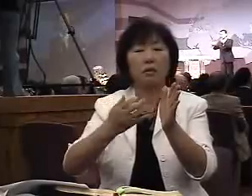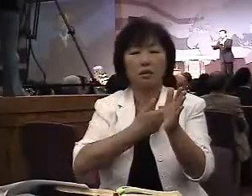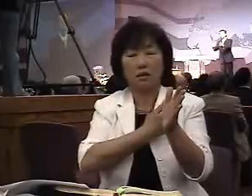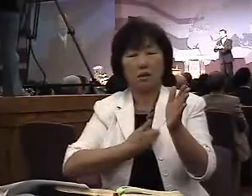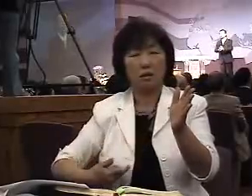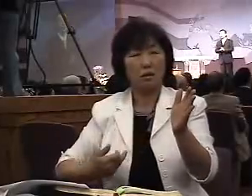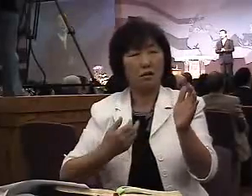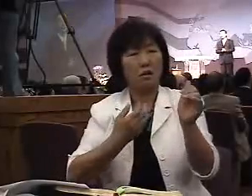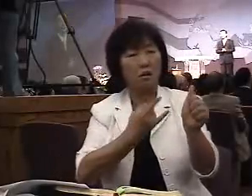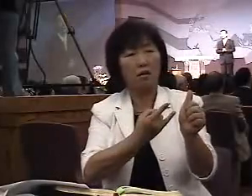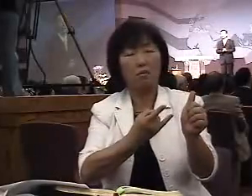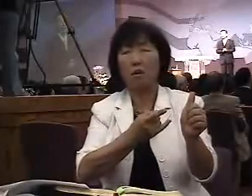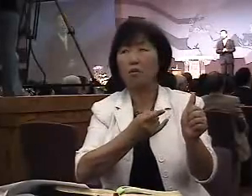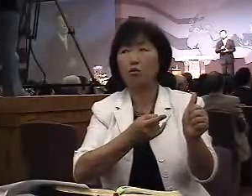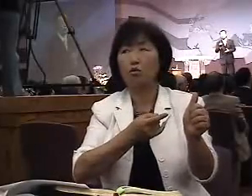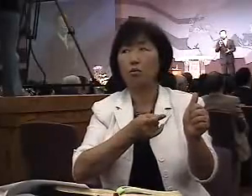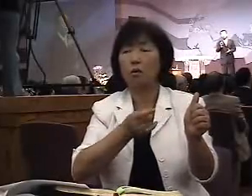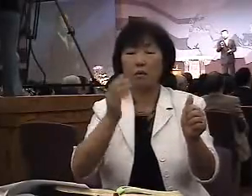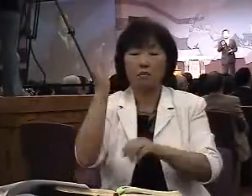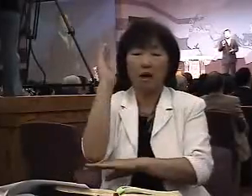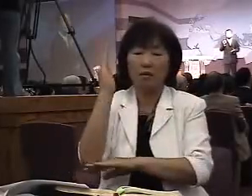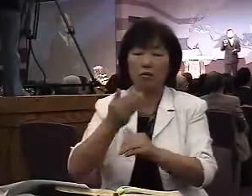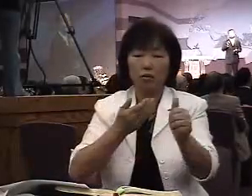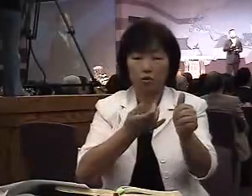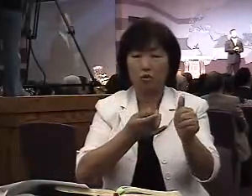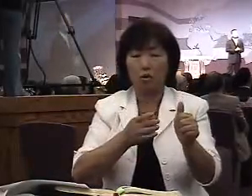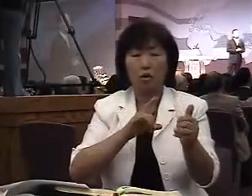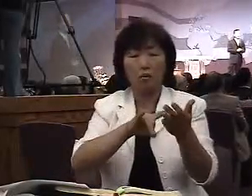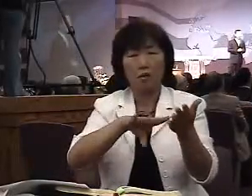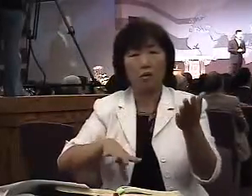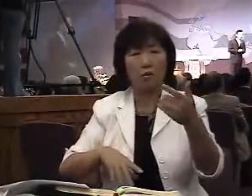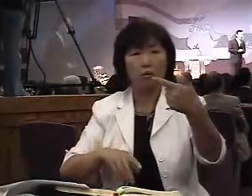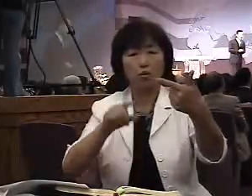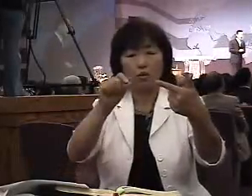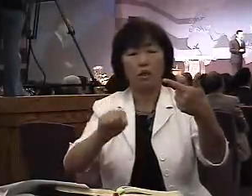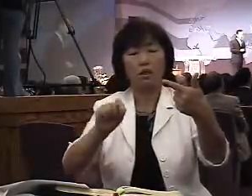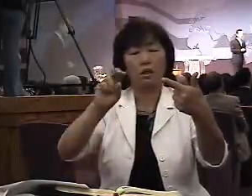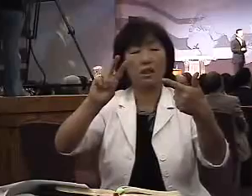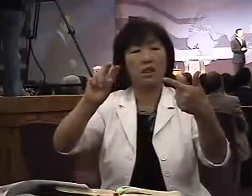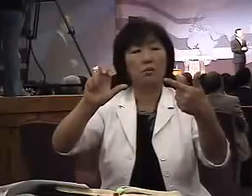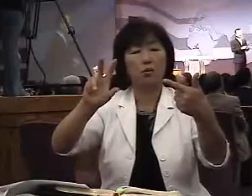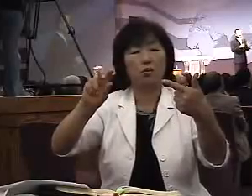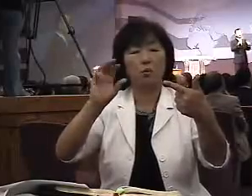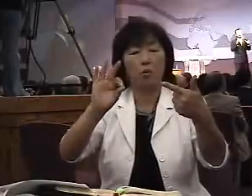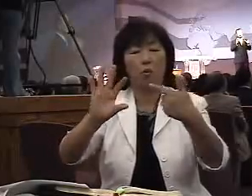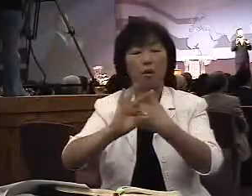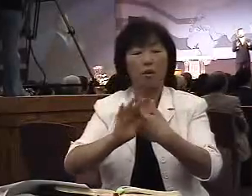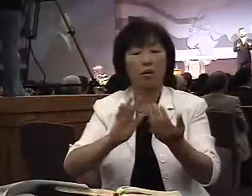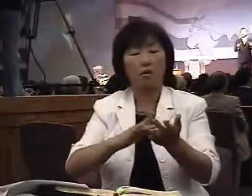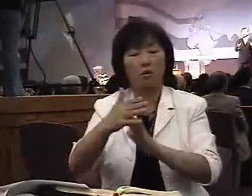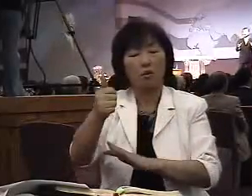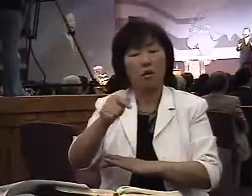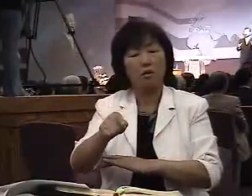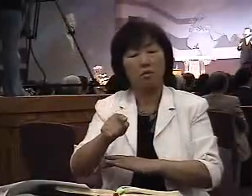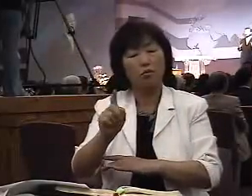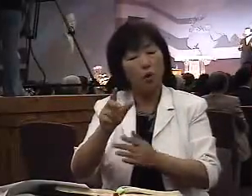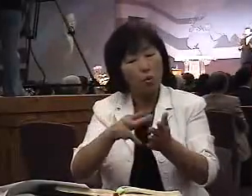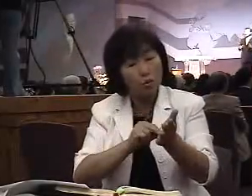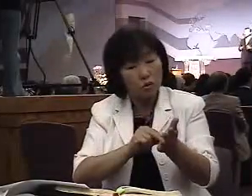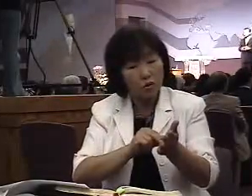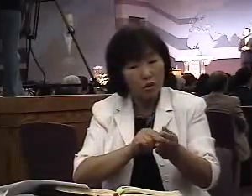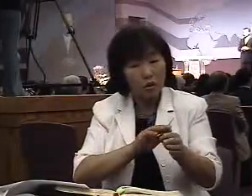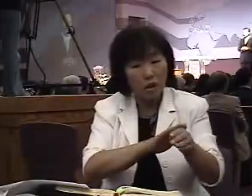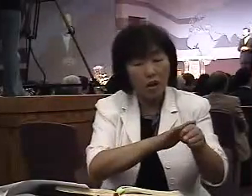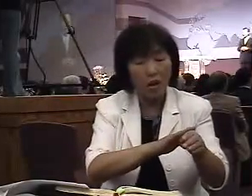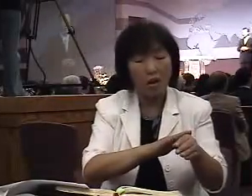말씀을 사실 주신 것입니다. 그 마태복음 6장 25절부터 보면은 예수님께서 무슨 이슈를 터치하다가 오늘